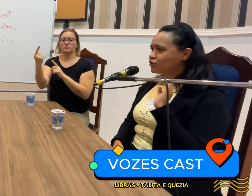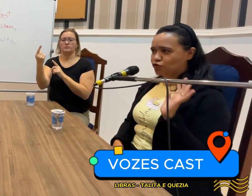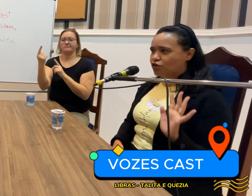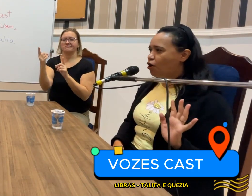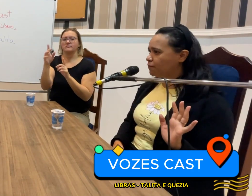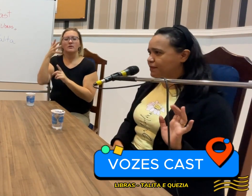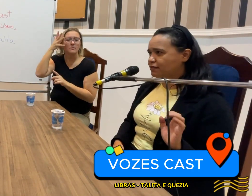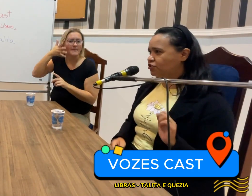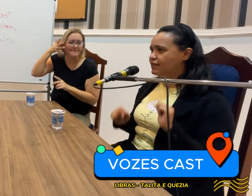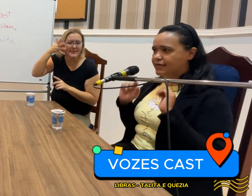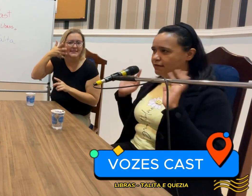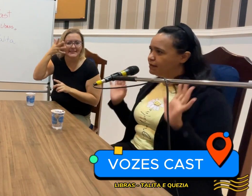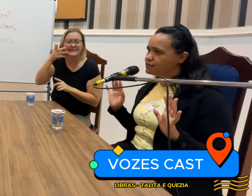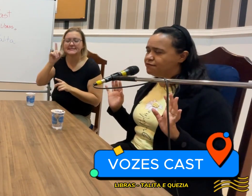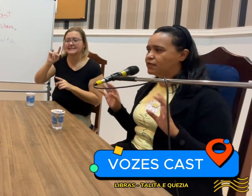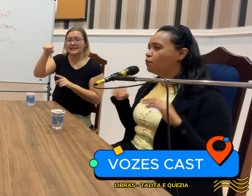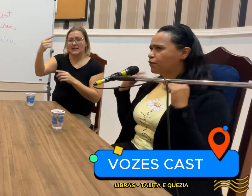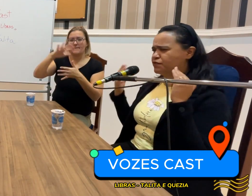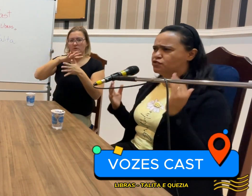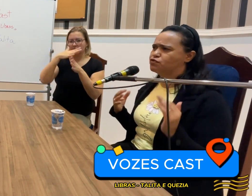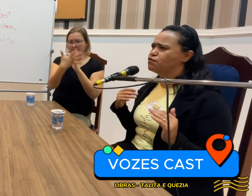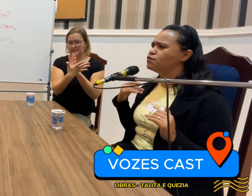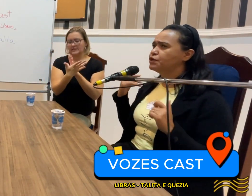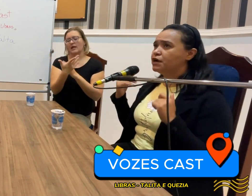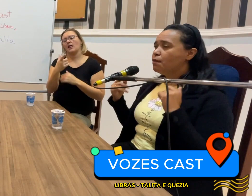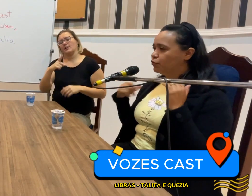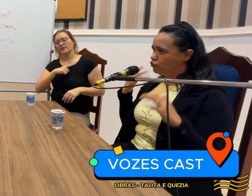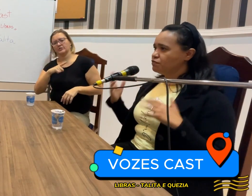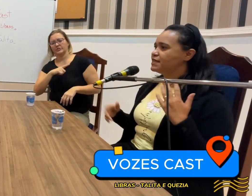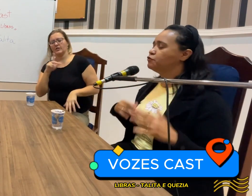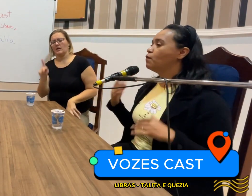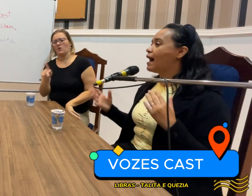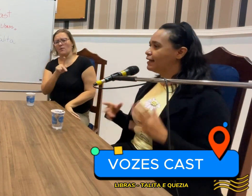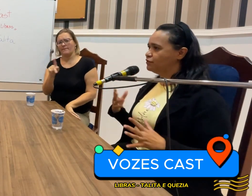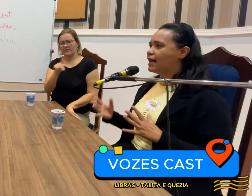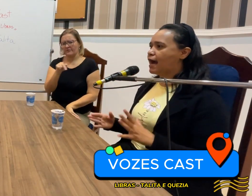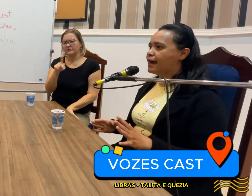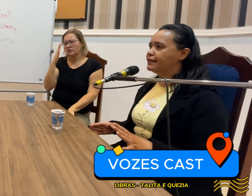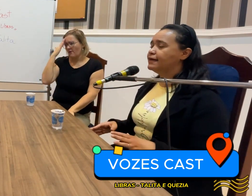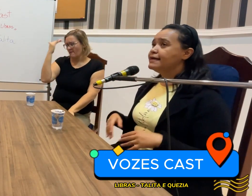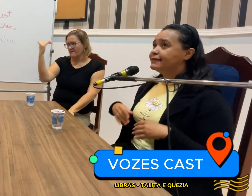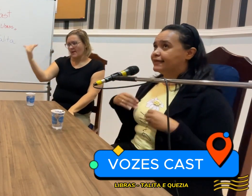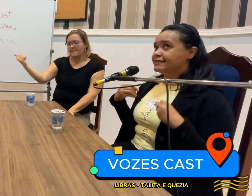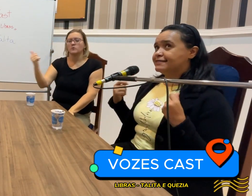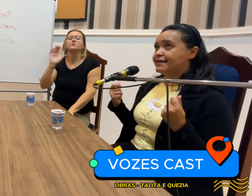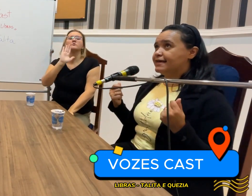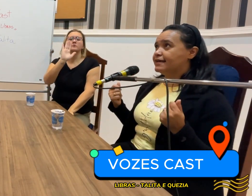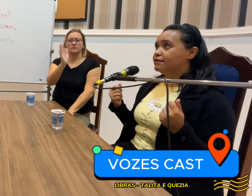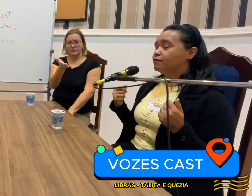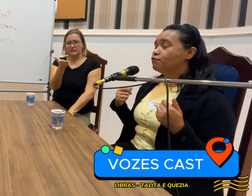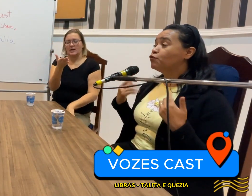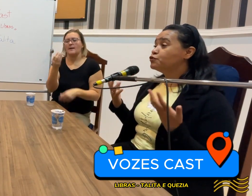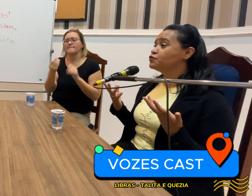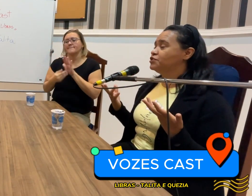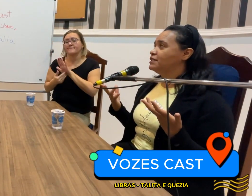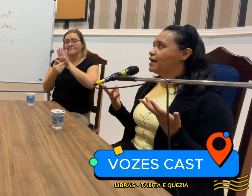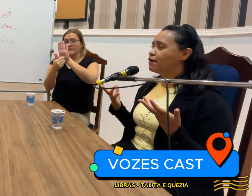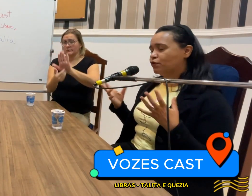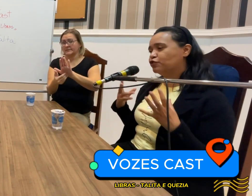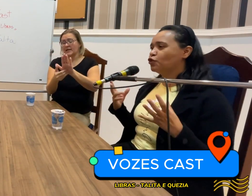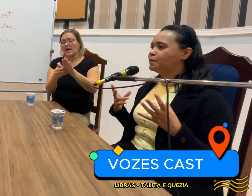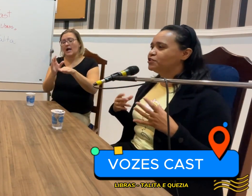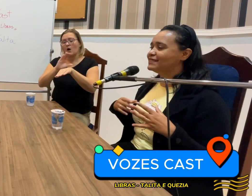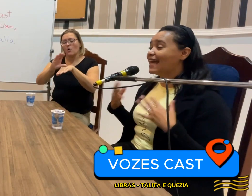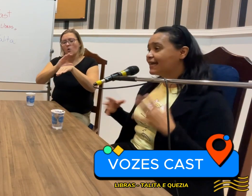Um workshop de Libras, vinha um professor muito conceituado na área, trazer um curso